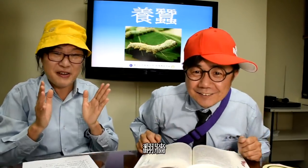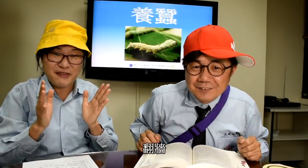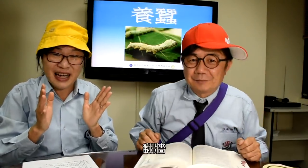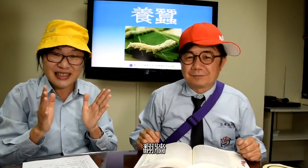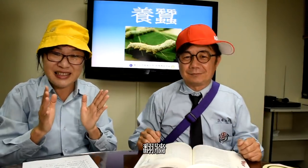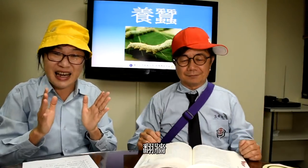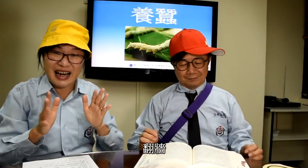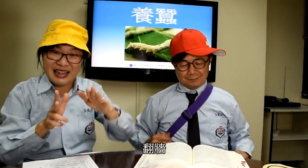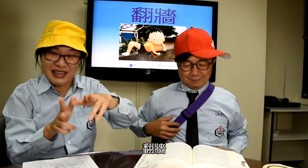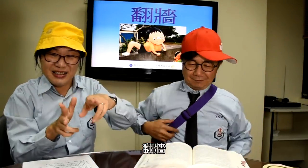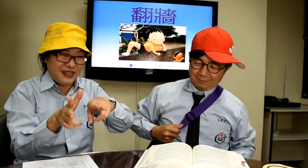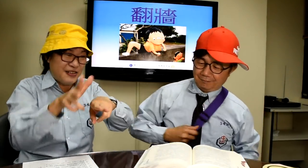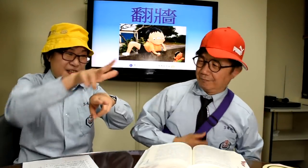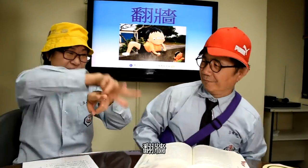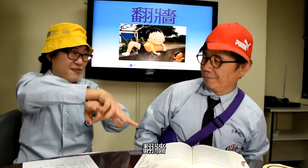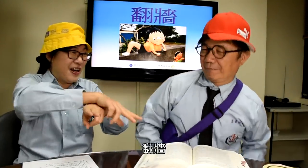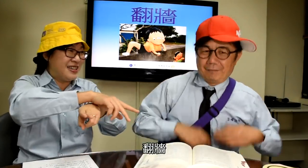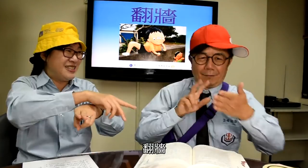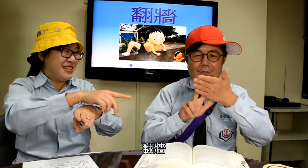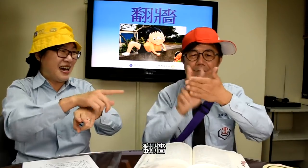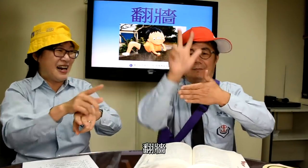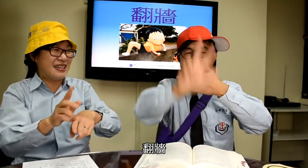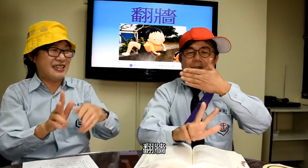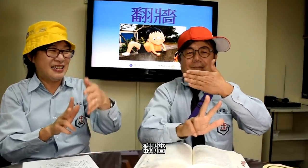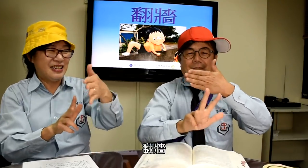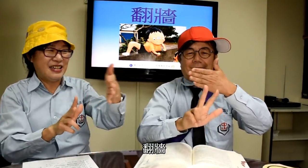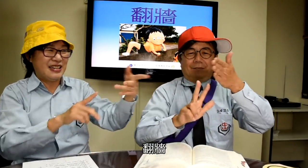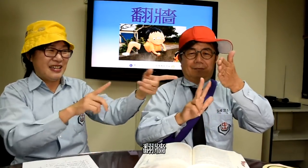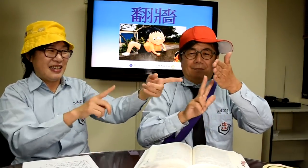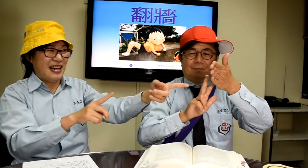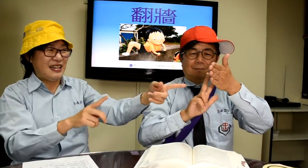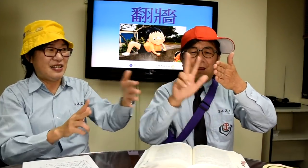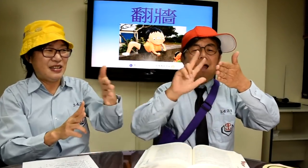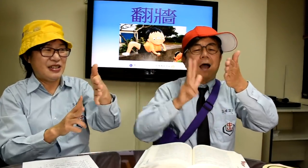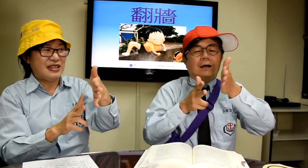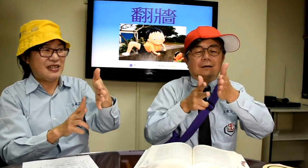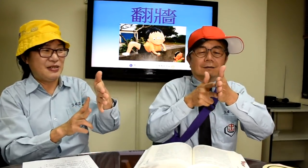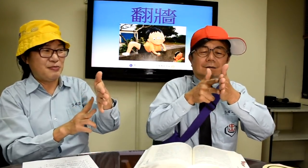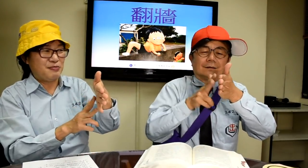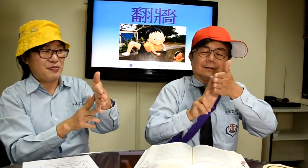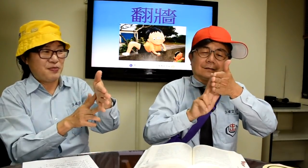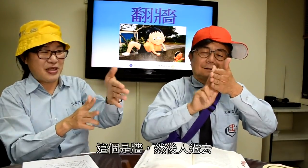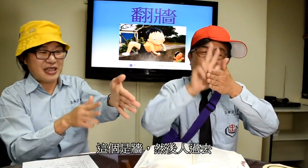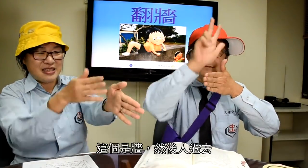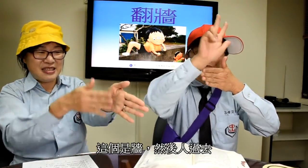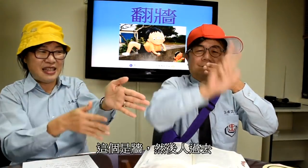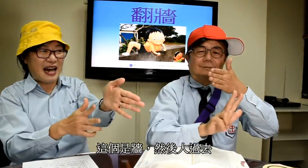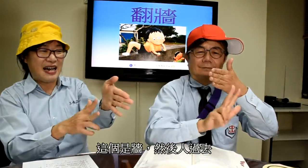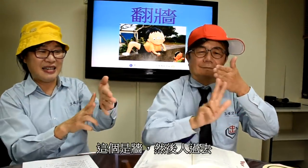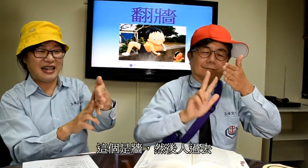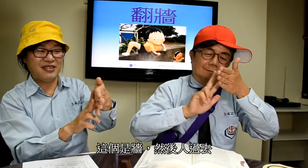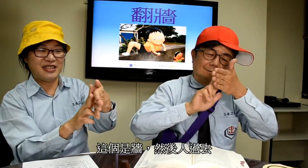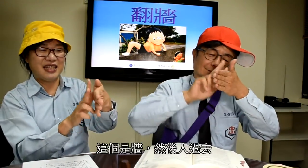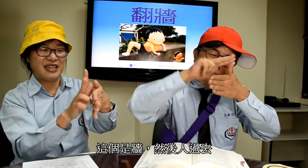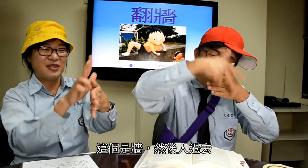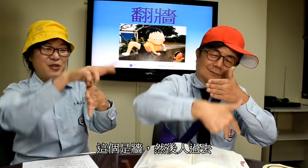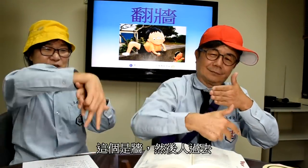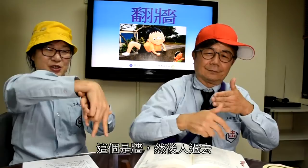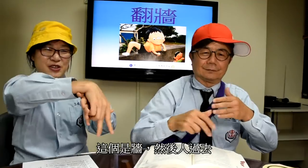翻墙，翻墙，来，这个是墙，然后人过去，